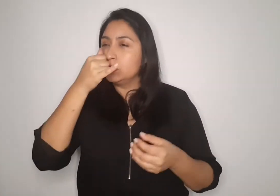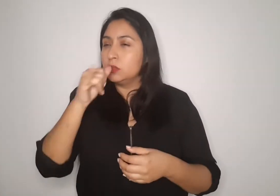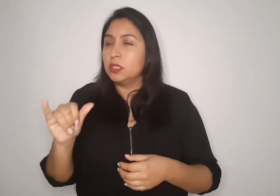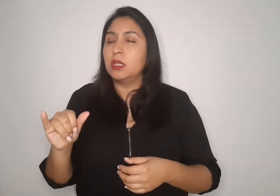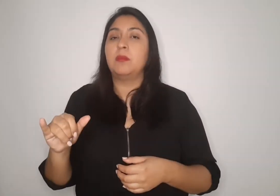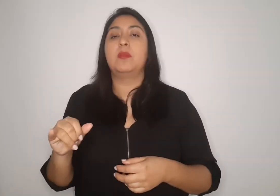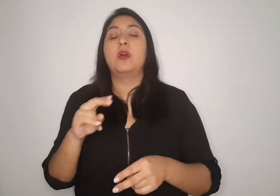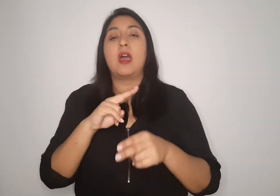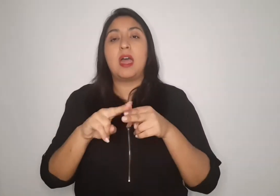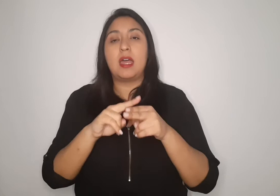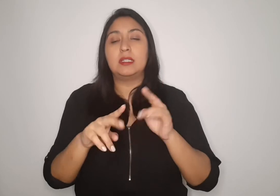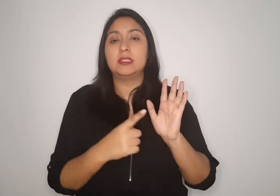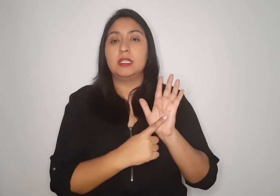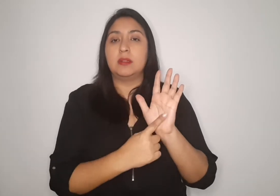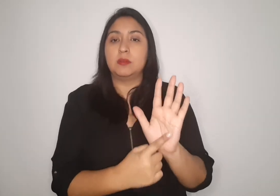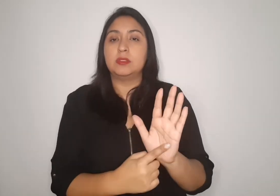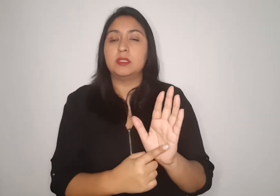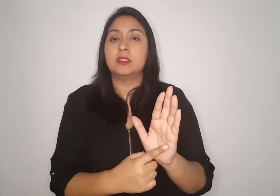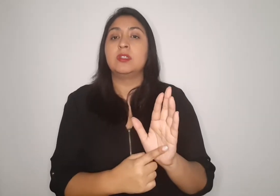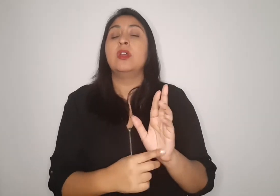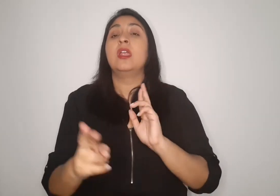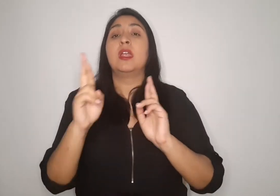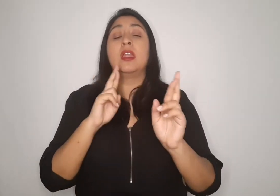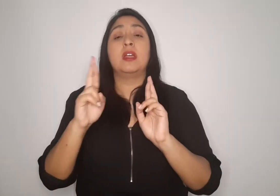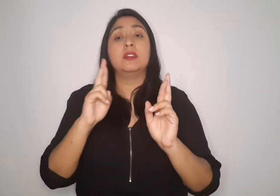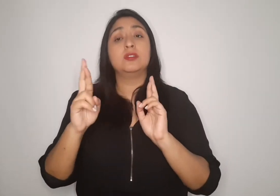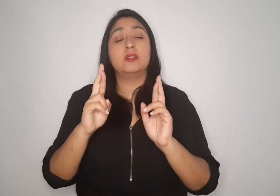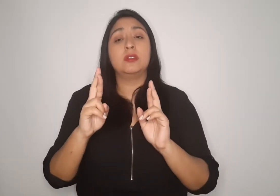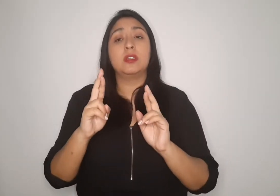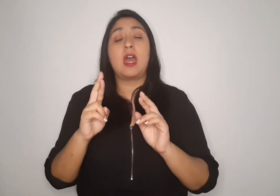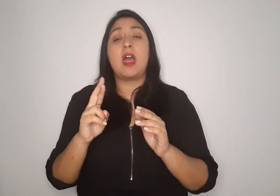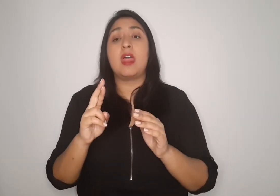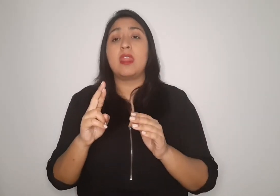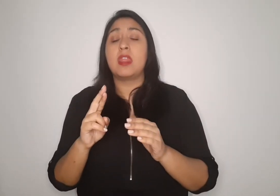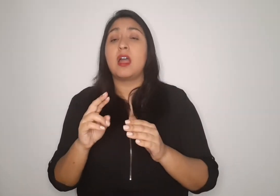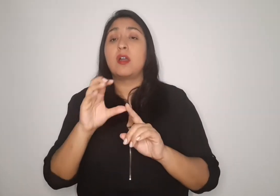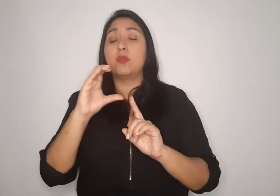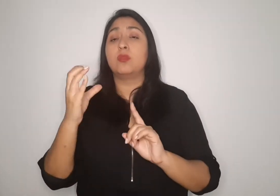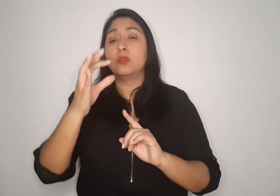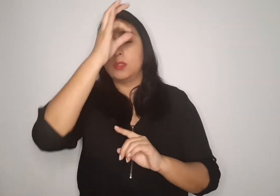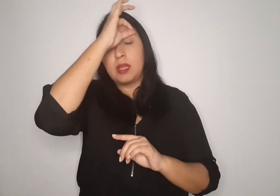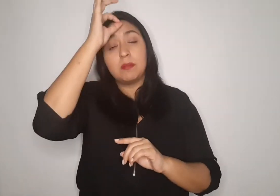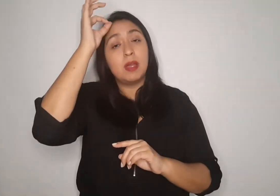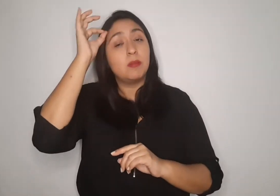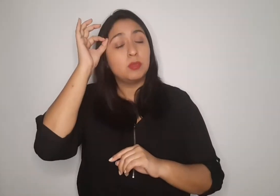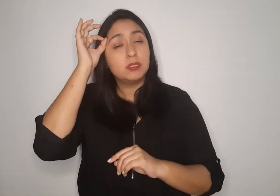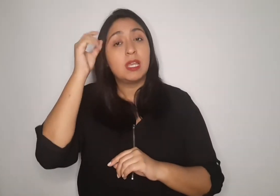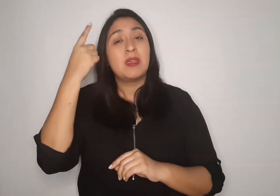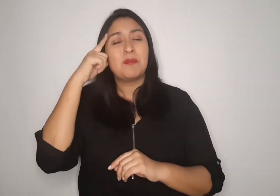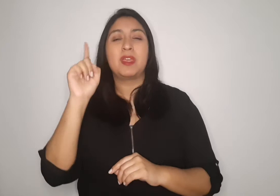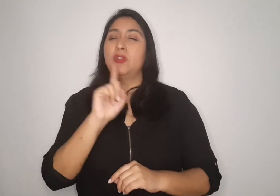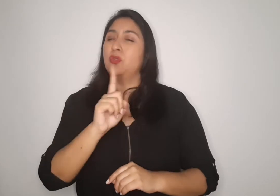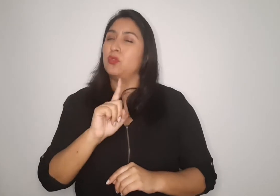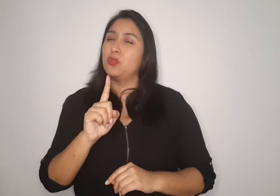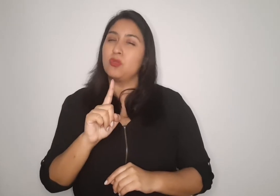exposición relativa al pueblo mapuche. Pero no era fácil, sobre todo hace 4 años